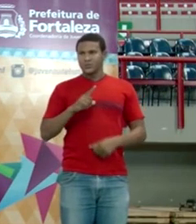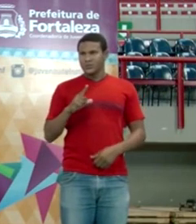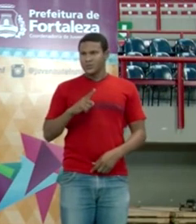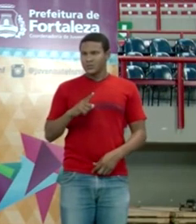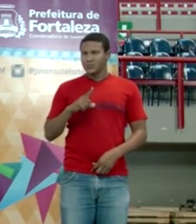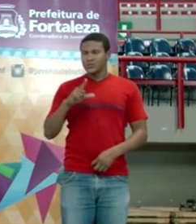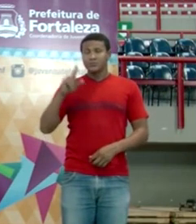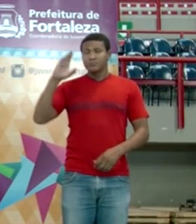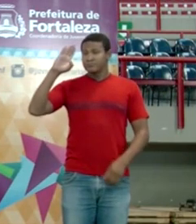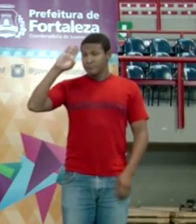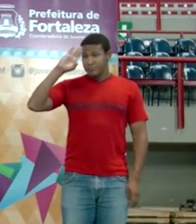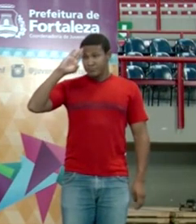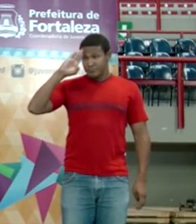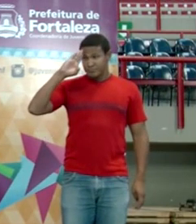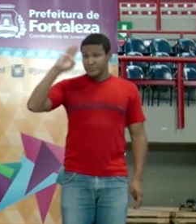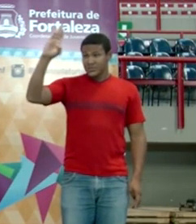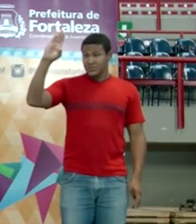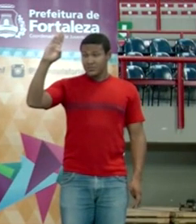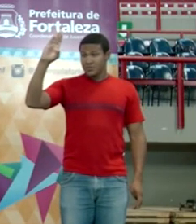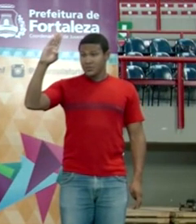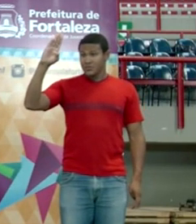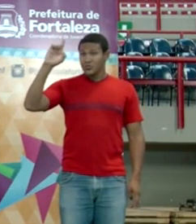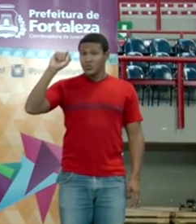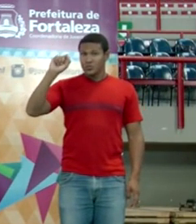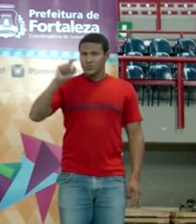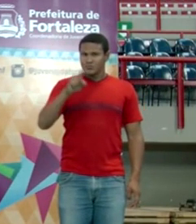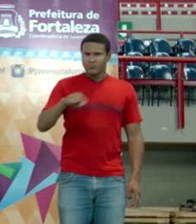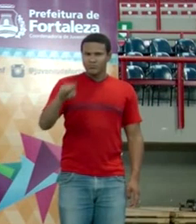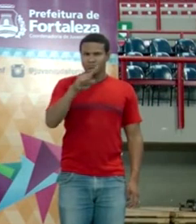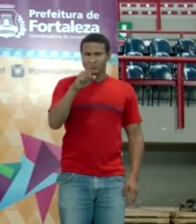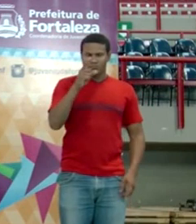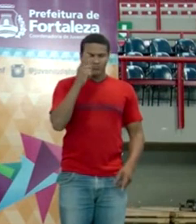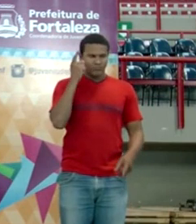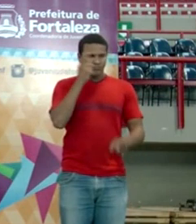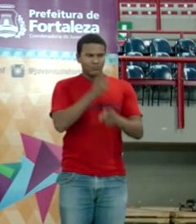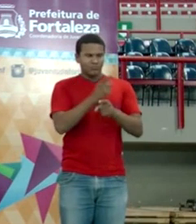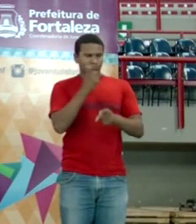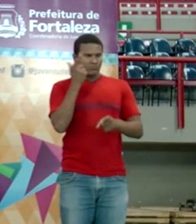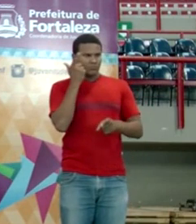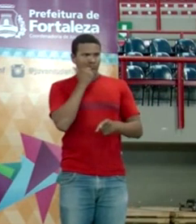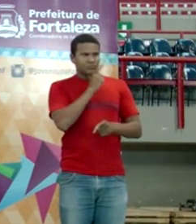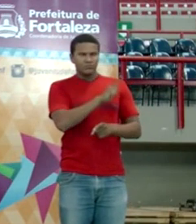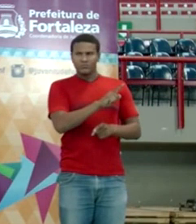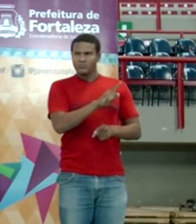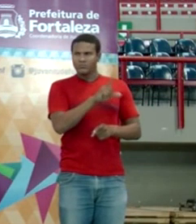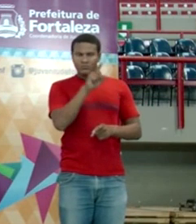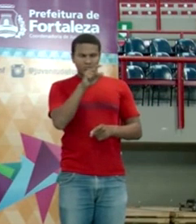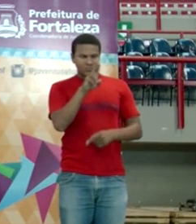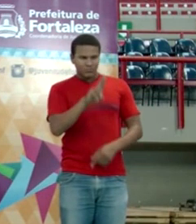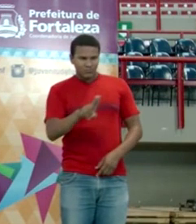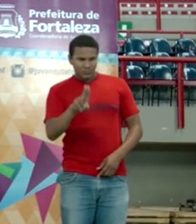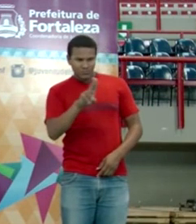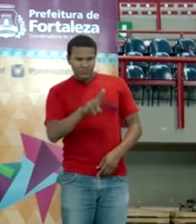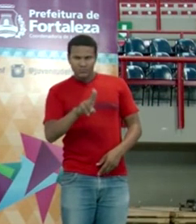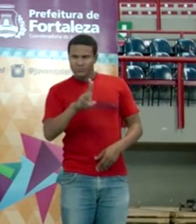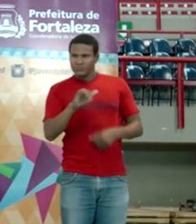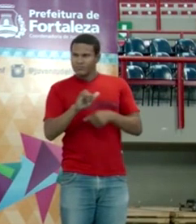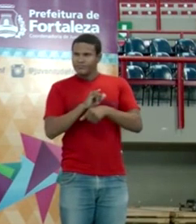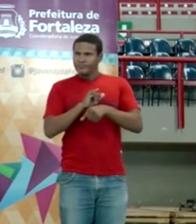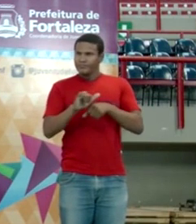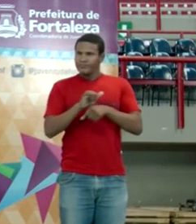e principalmente você também poder identificar isso para uma utilização dos nossos